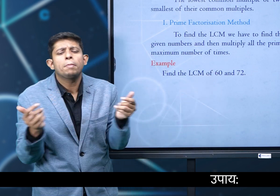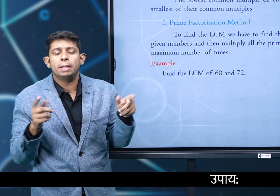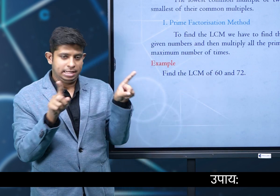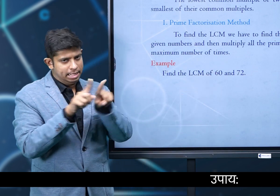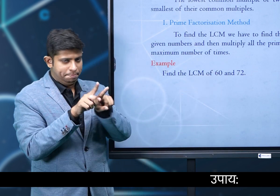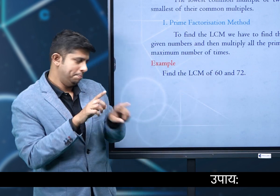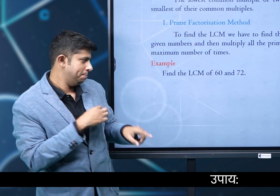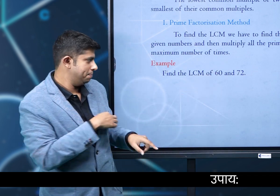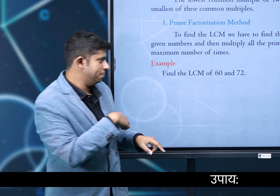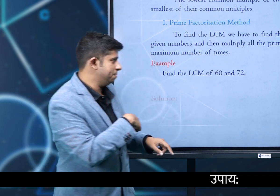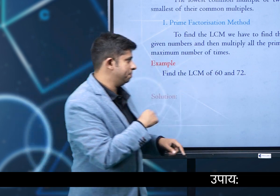उपाय.